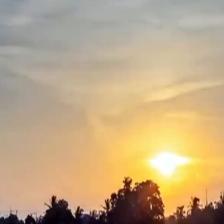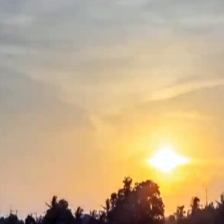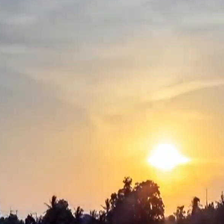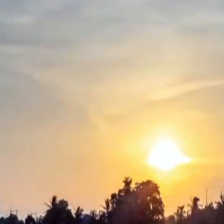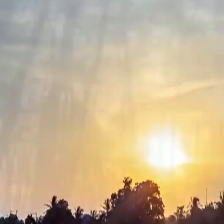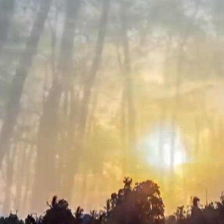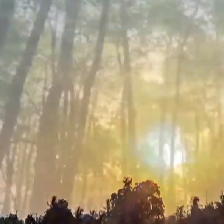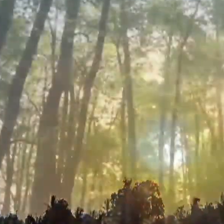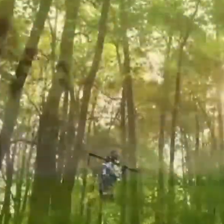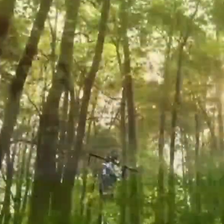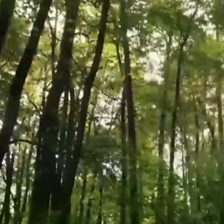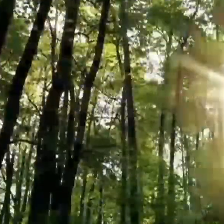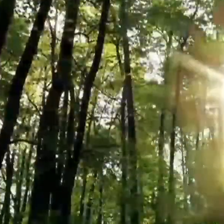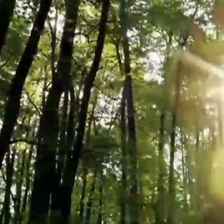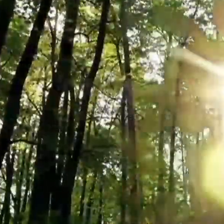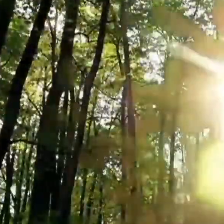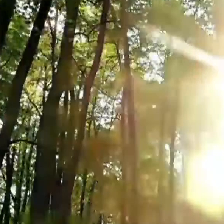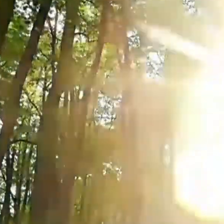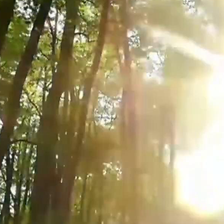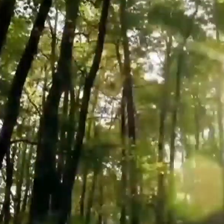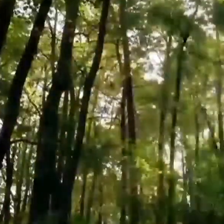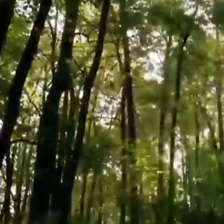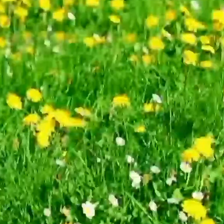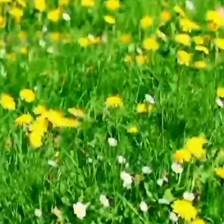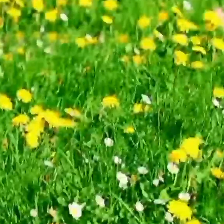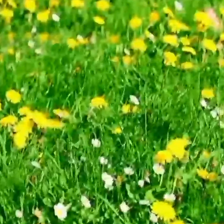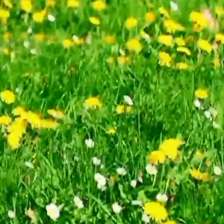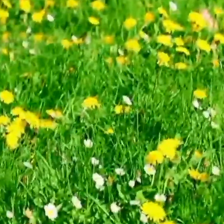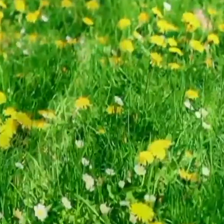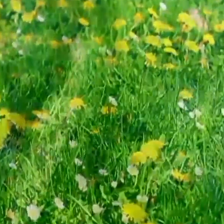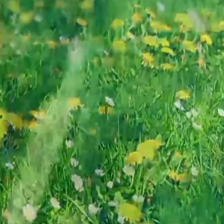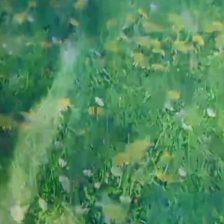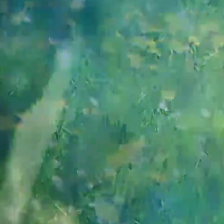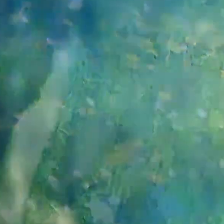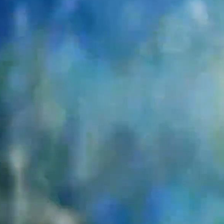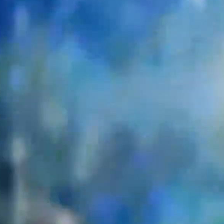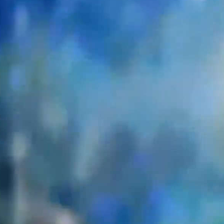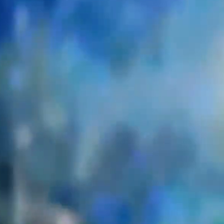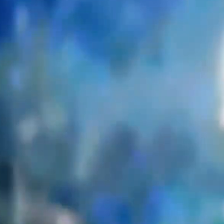जीवन ये प्रकाशित करने, राहों को आलोकित करने।